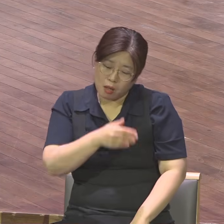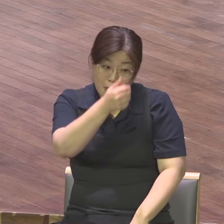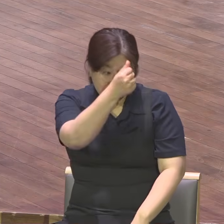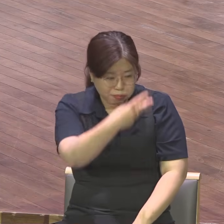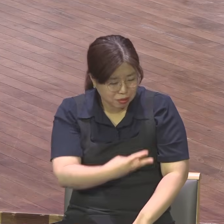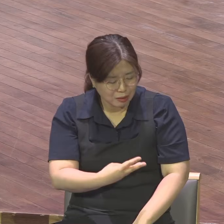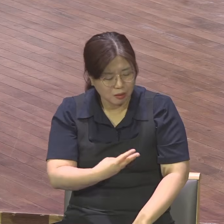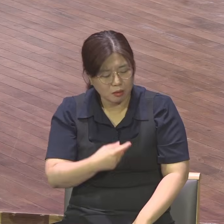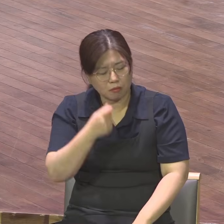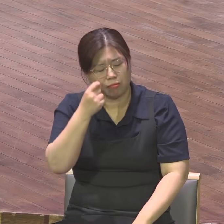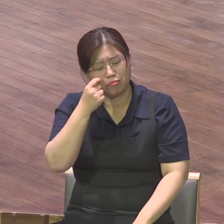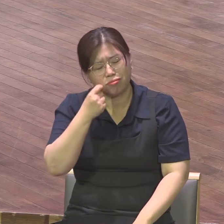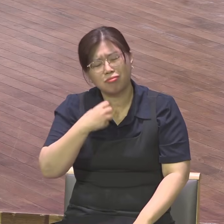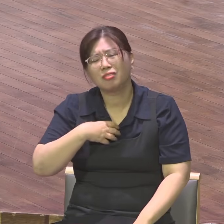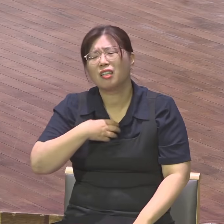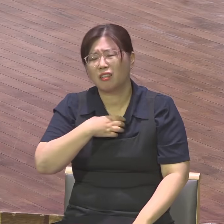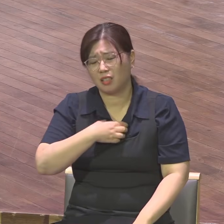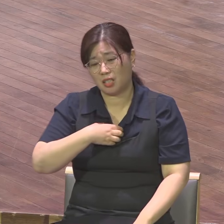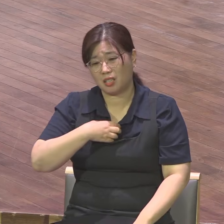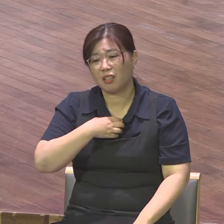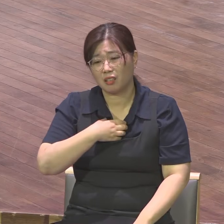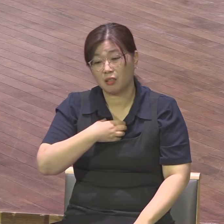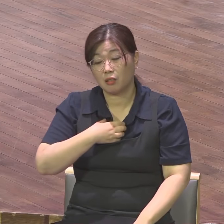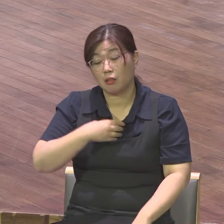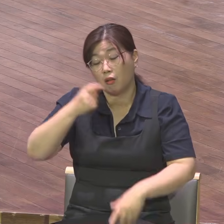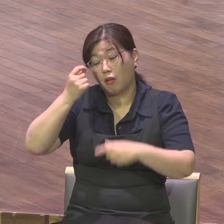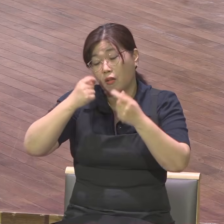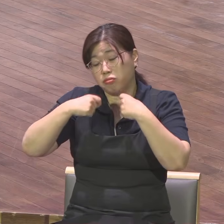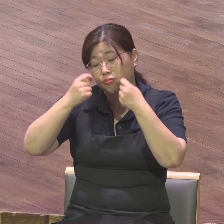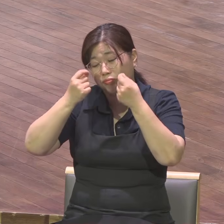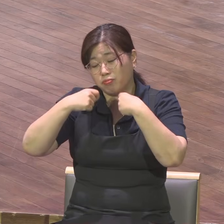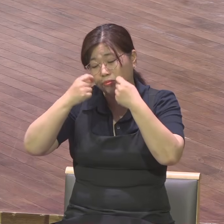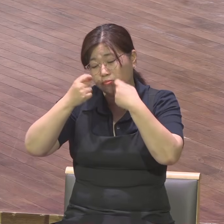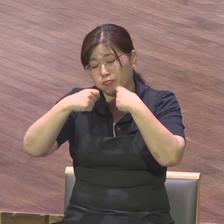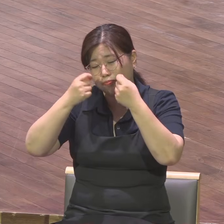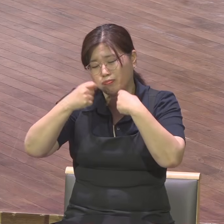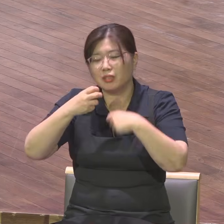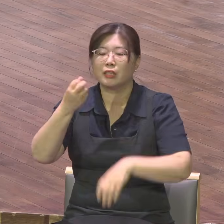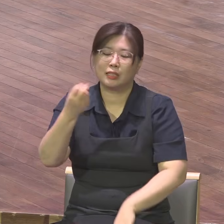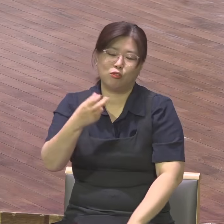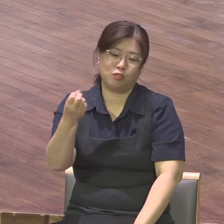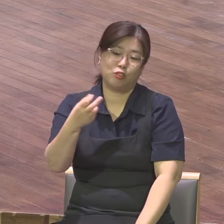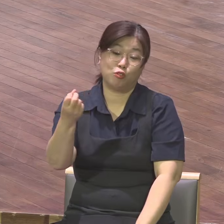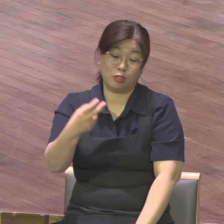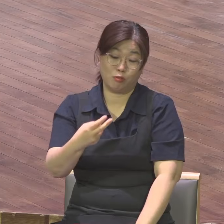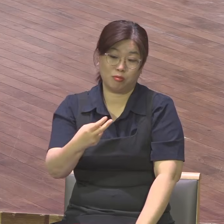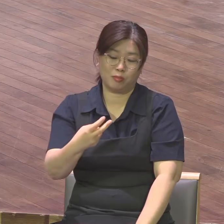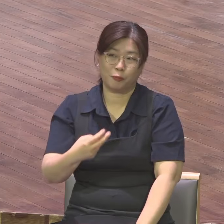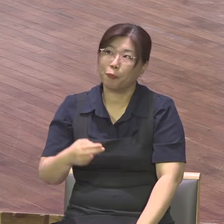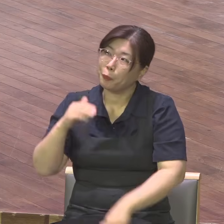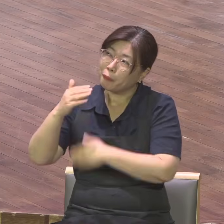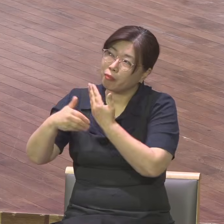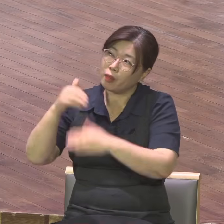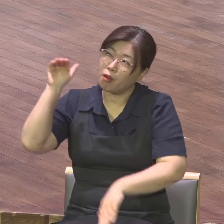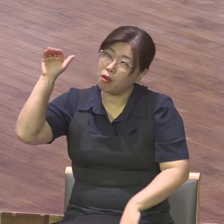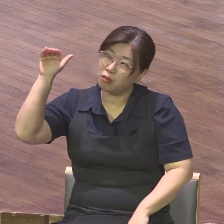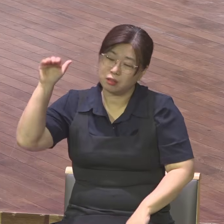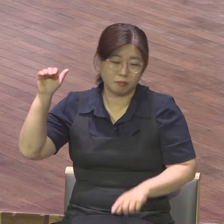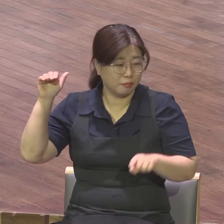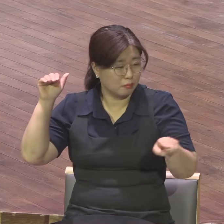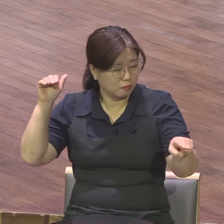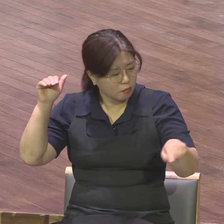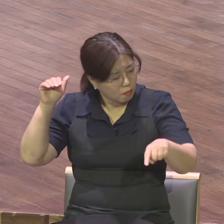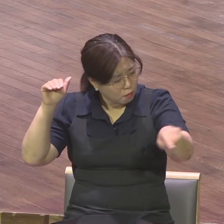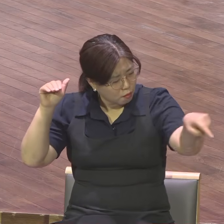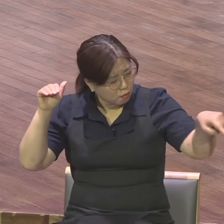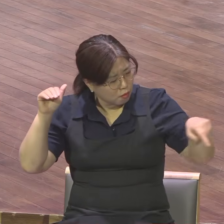에레미야가 하나님 앞에 간구합니다. 유다 백성들을 정말 온전히 하나님께